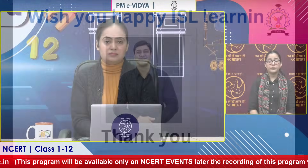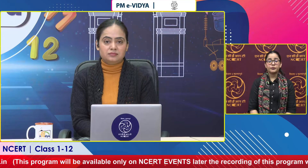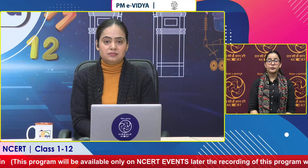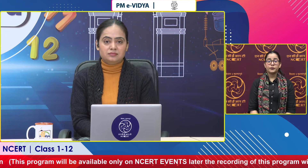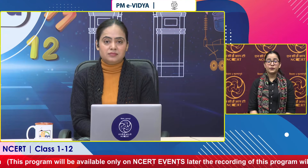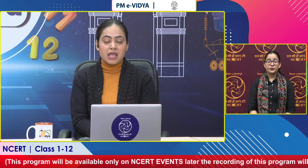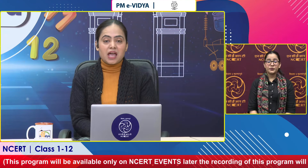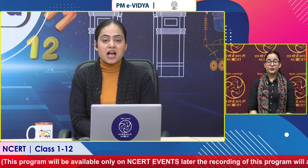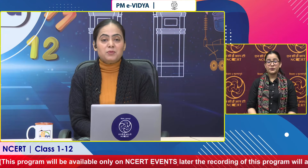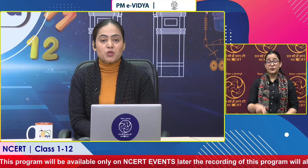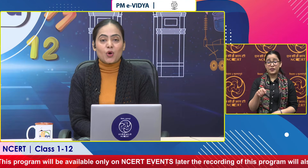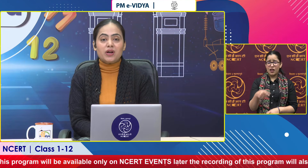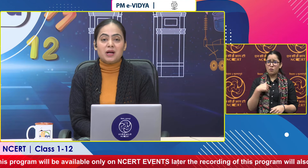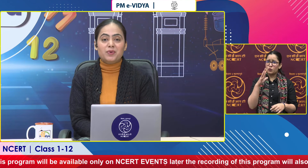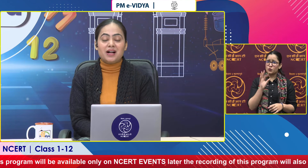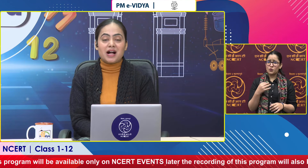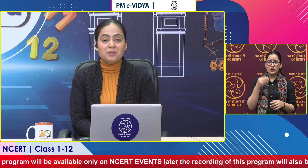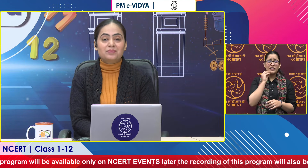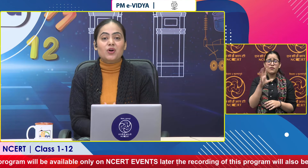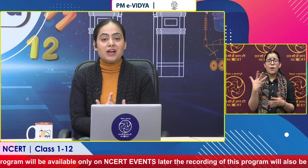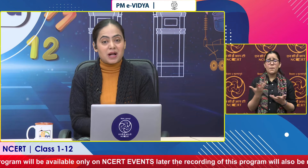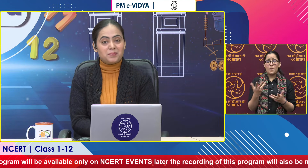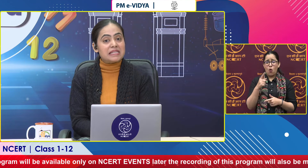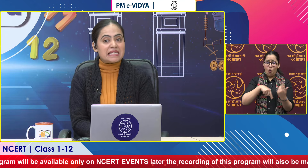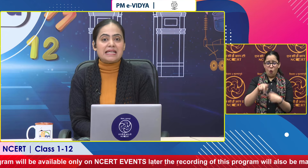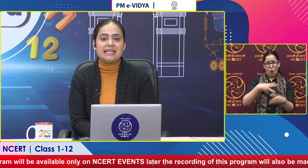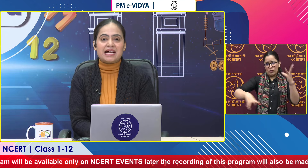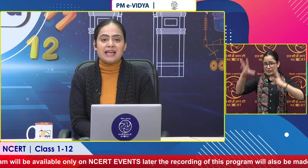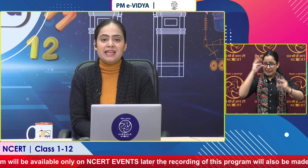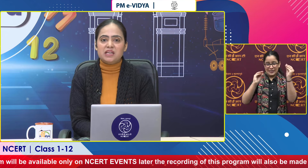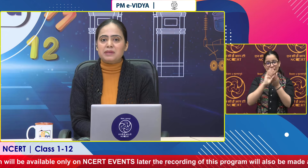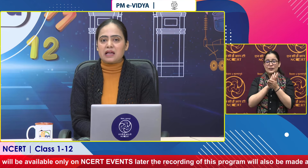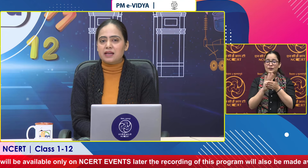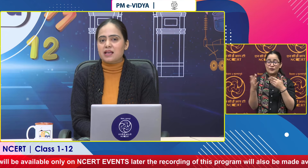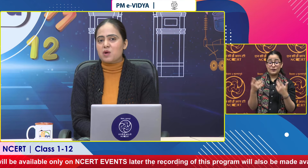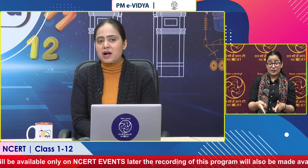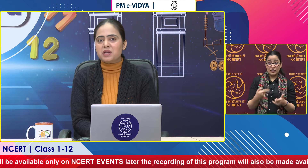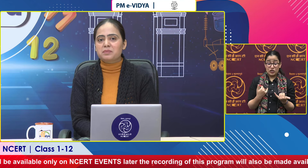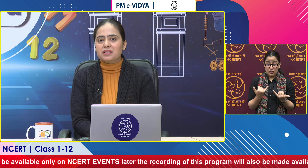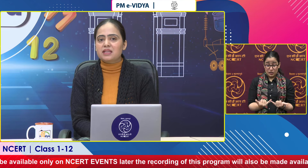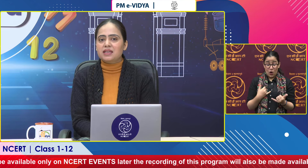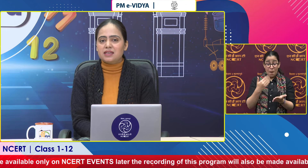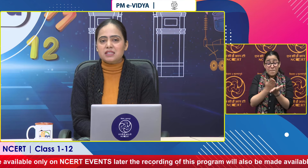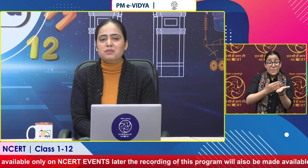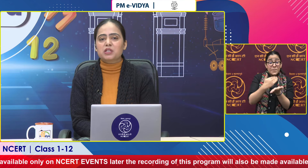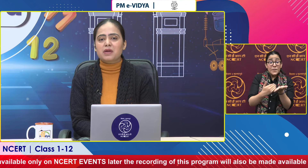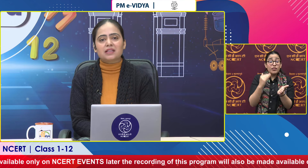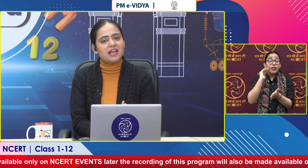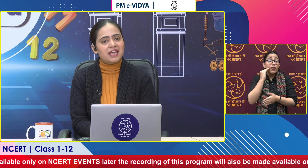धन्यवाद। आई एम श्योर अब हम और आपने सीख लिया है ये बताना कि हमारा बर्थडे किस मंथ में आता है